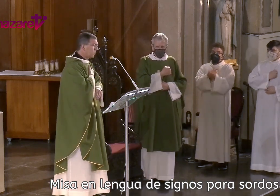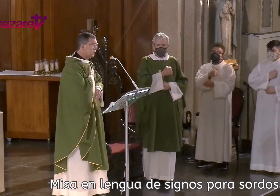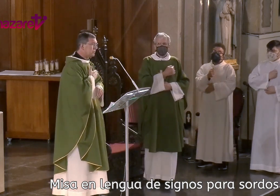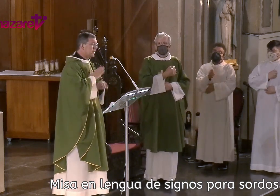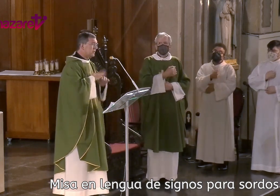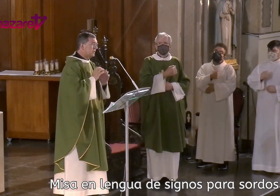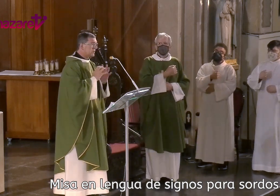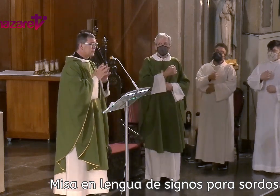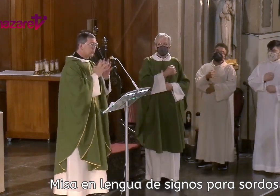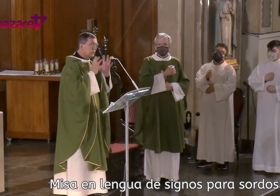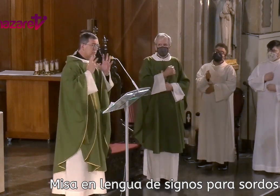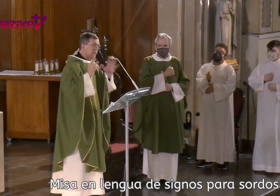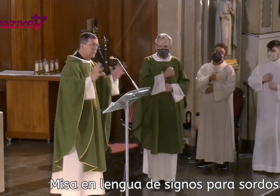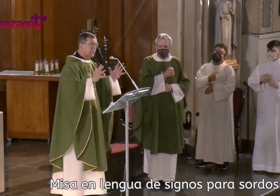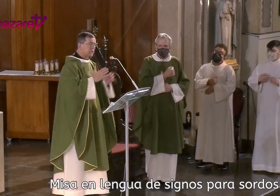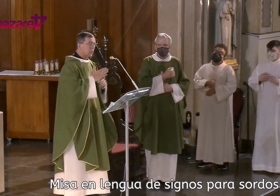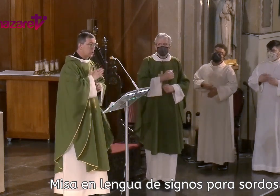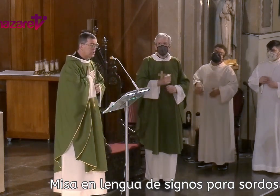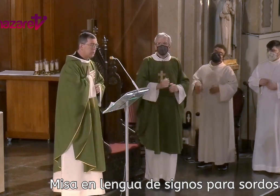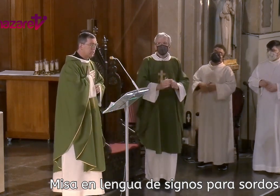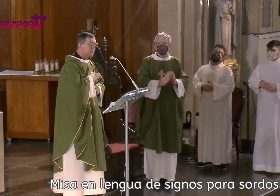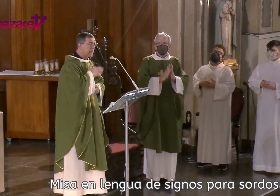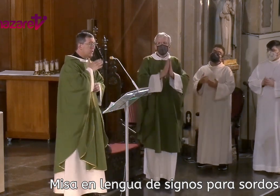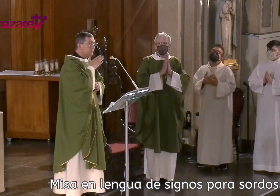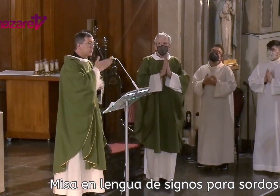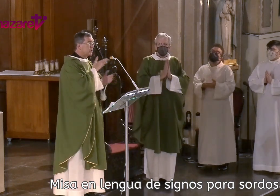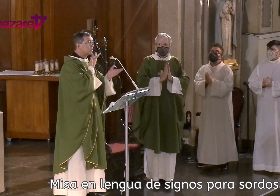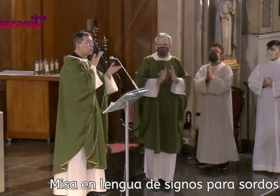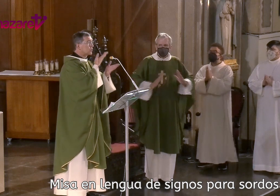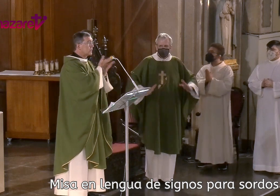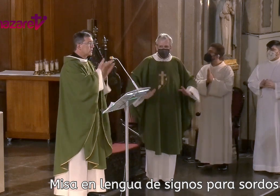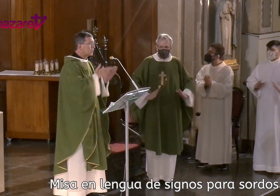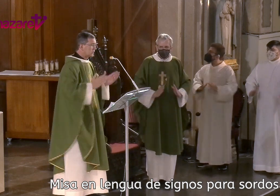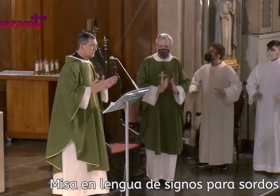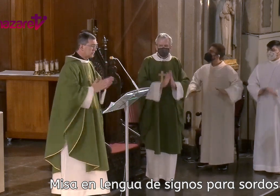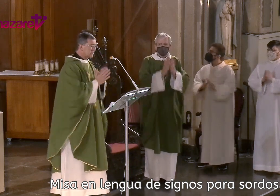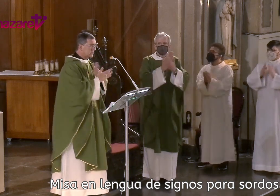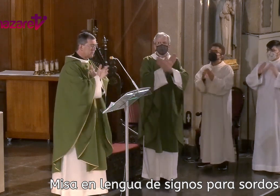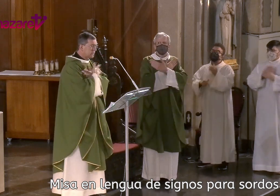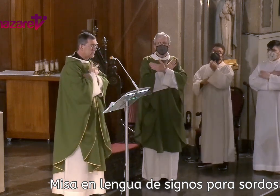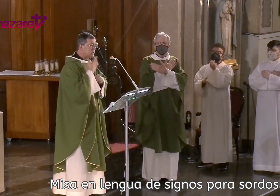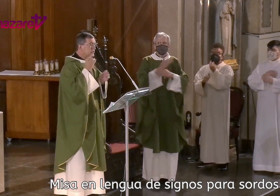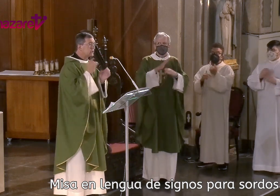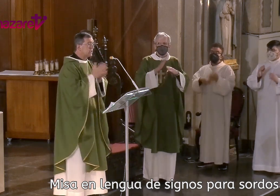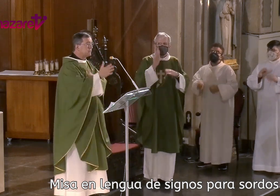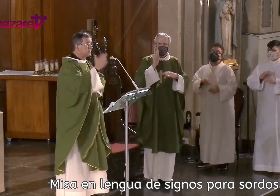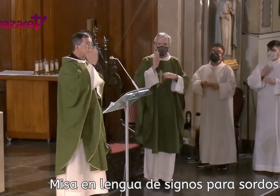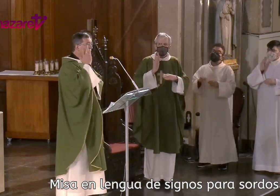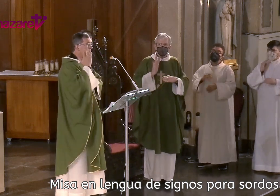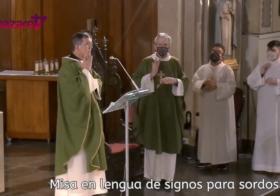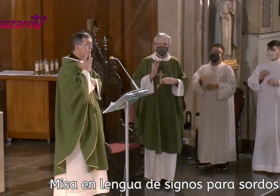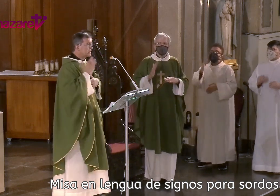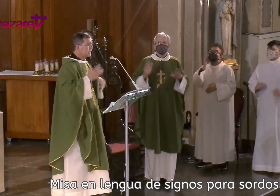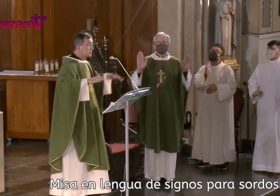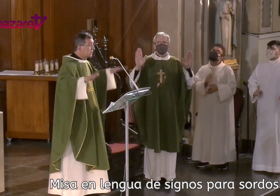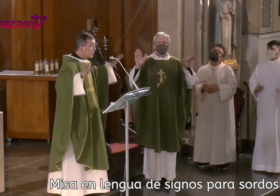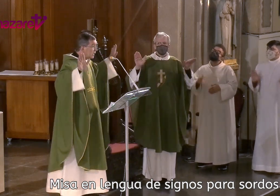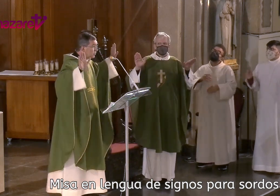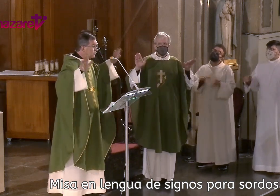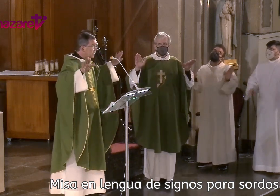Por mi culpa, por mi gran culpa. Por eso ruego a Santa María, siempre Virgen, a los